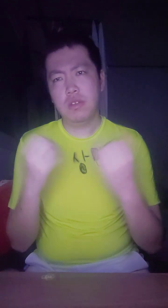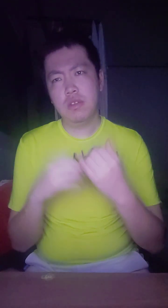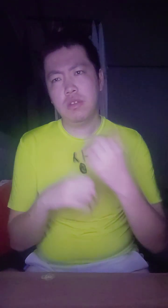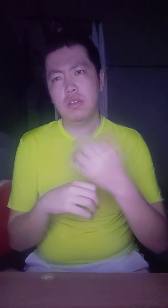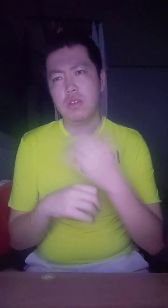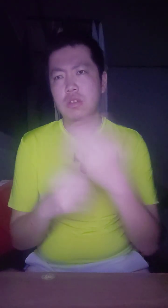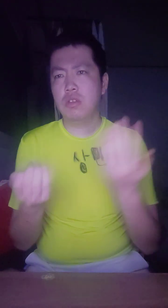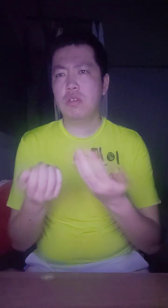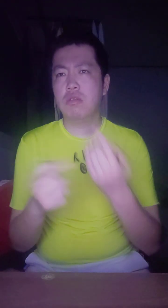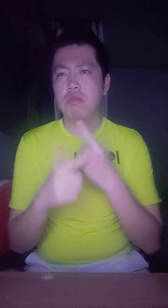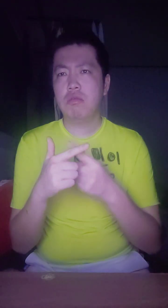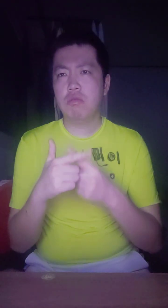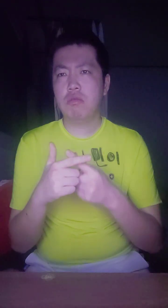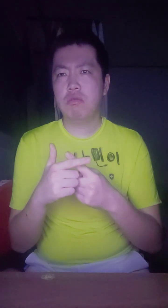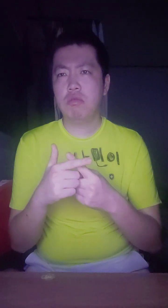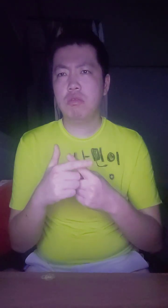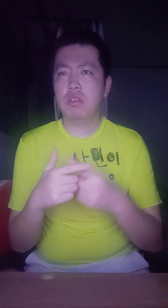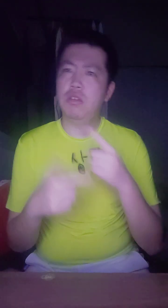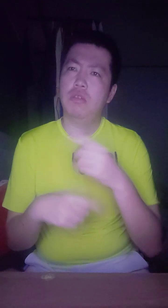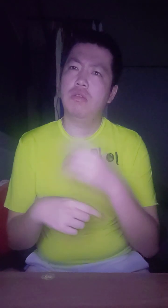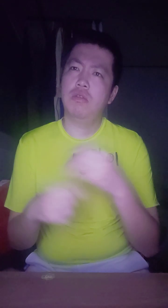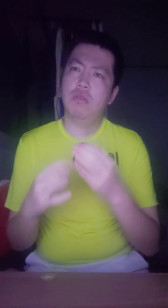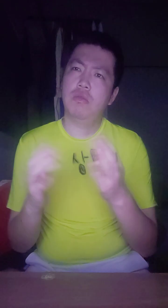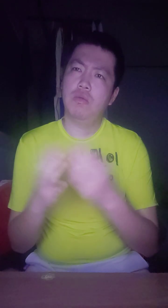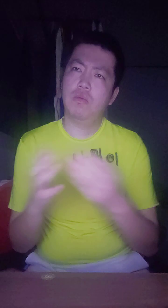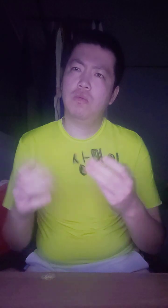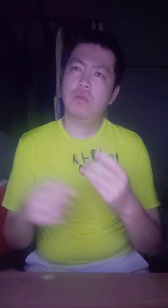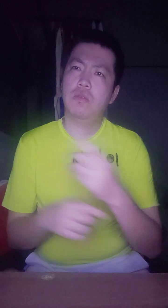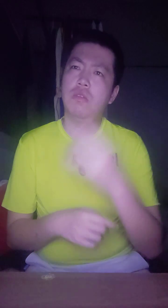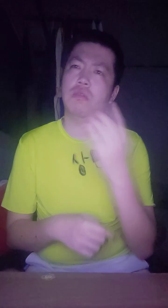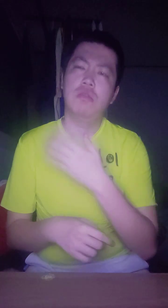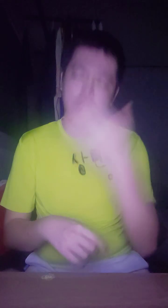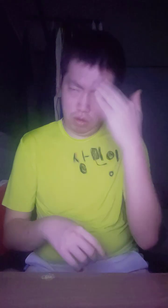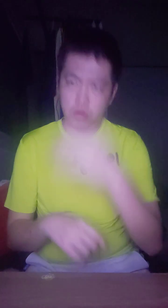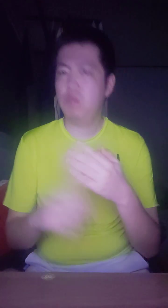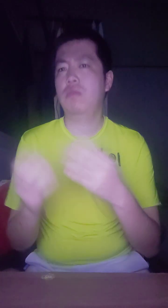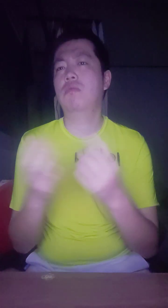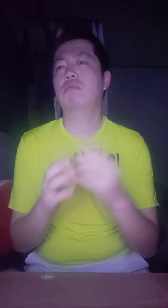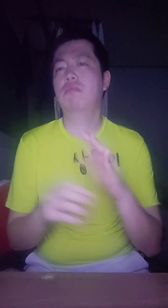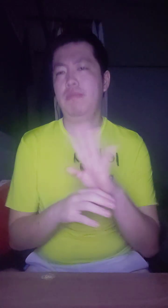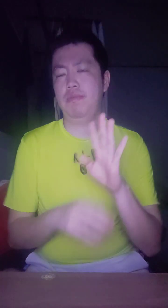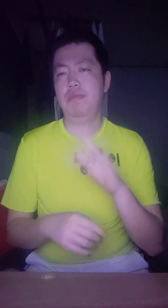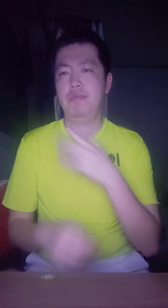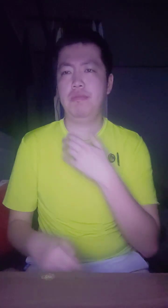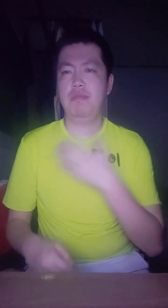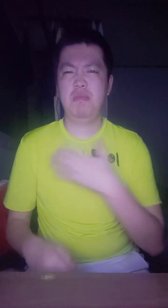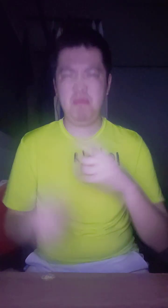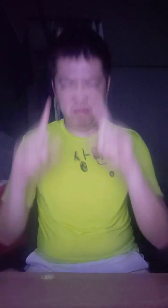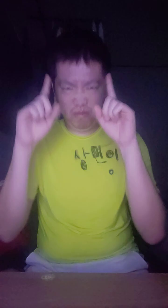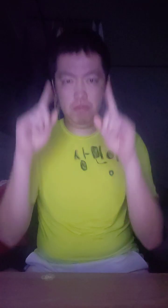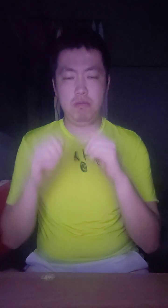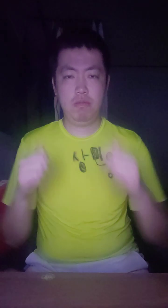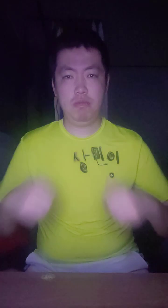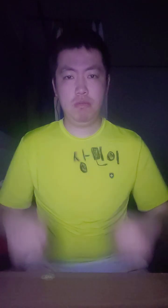전혀 나아지지 않고 있지만 제대로 된 사과 한마디 듣지 못했다고 피해자 가족들은 분노하고 있습니다.